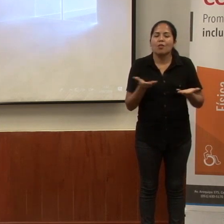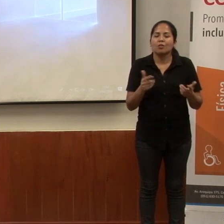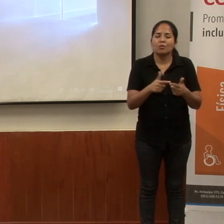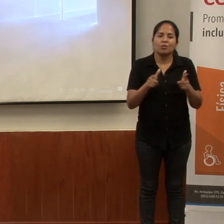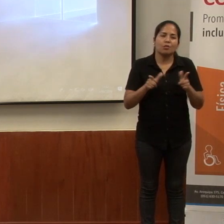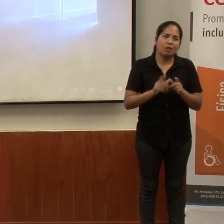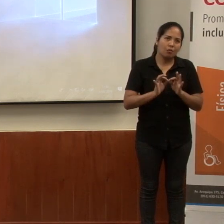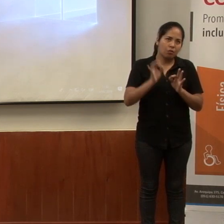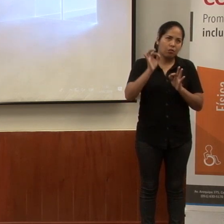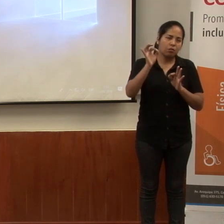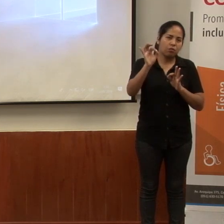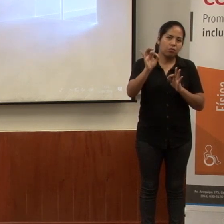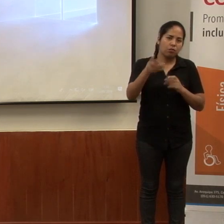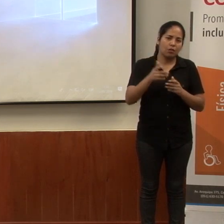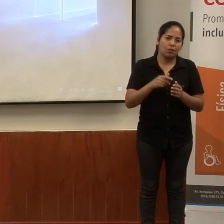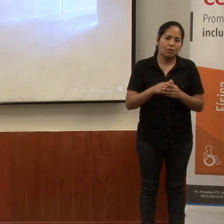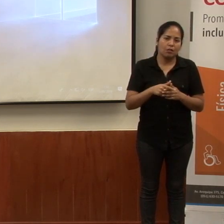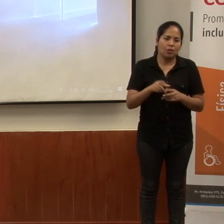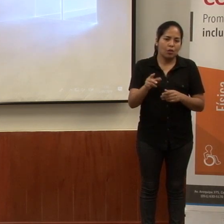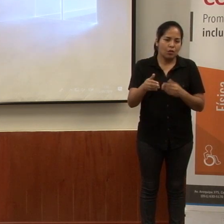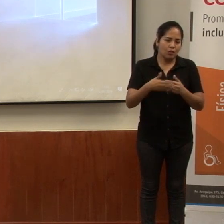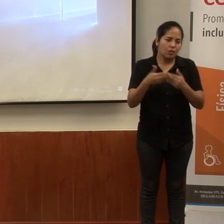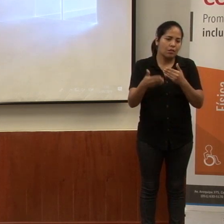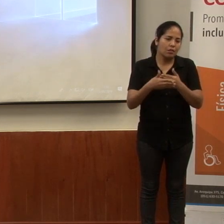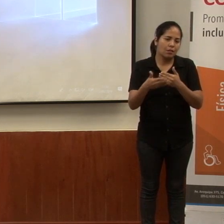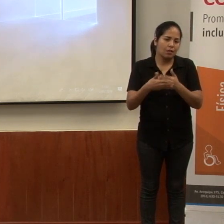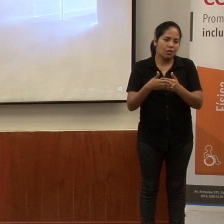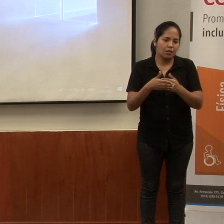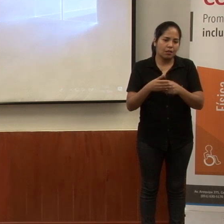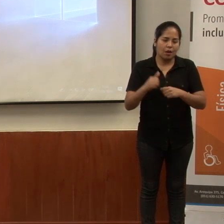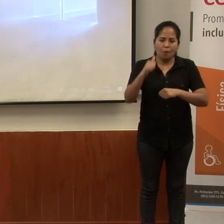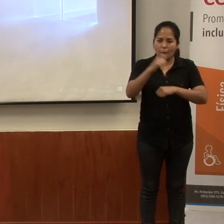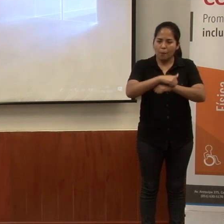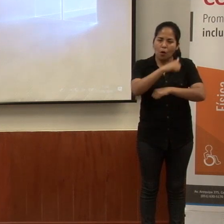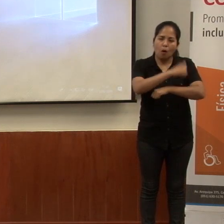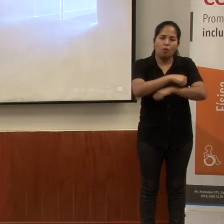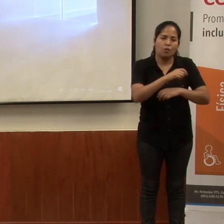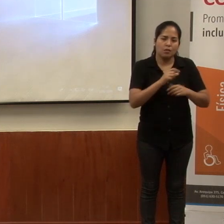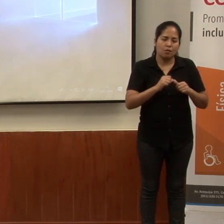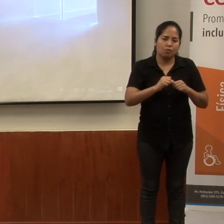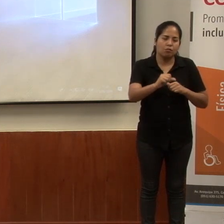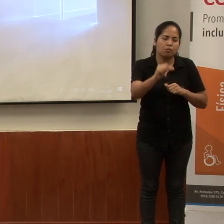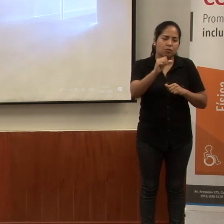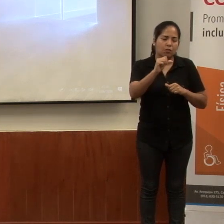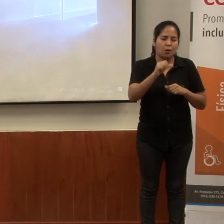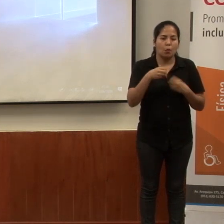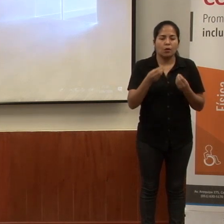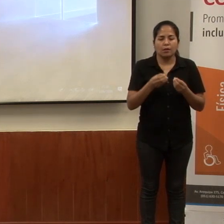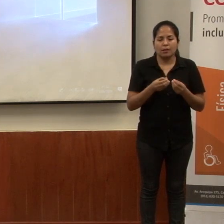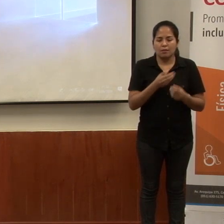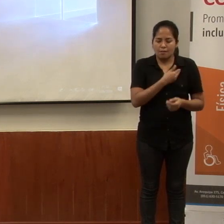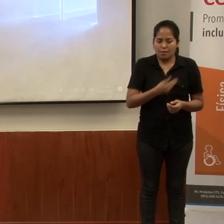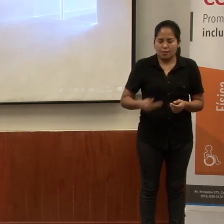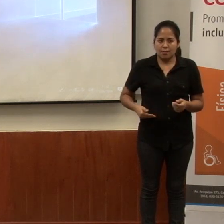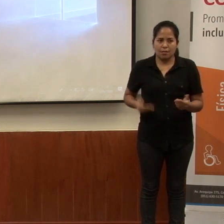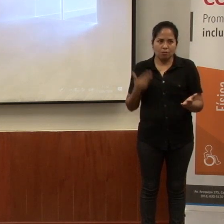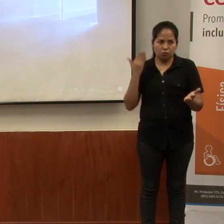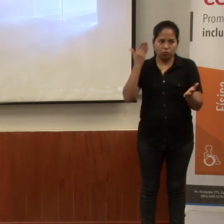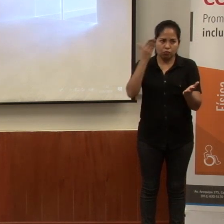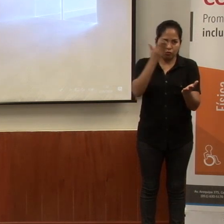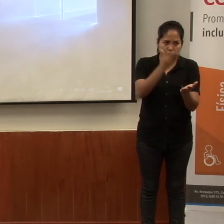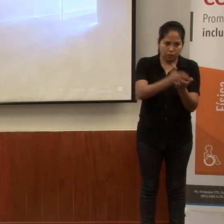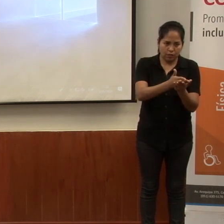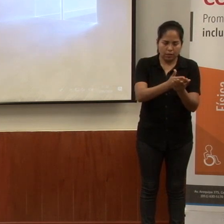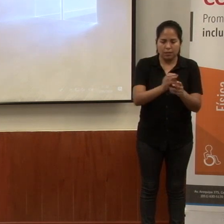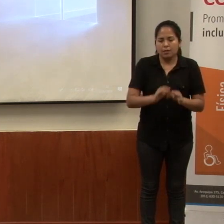son la Amazonía, las zonas altoandinas, donde el Estado no llega. Por eso la única manera de llegar es el